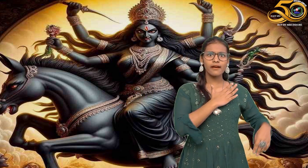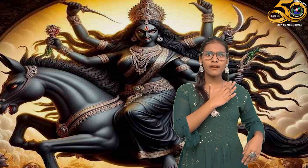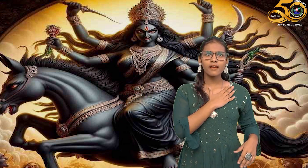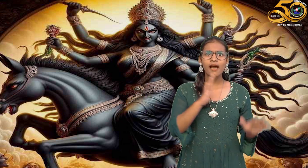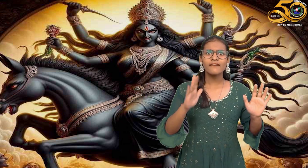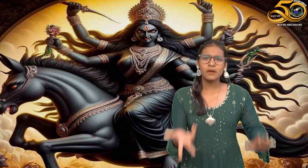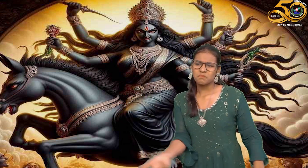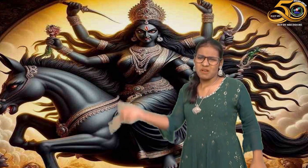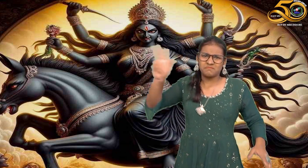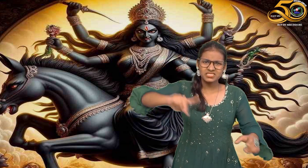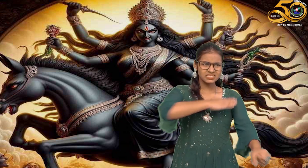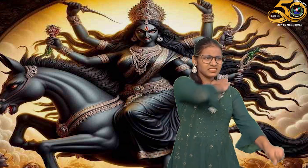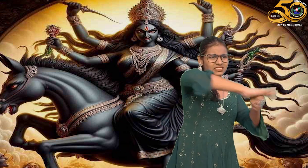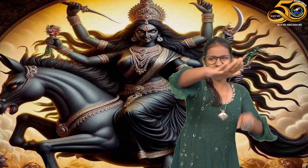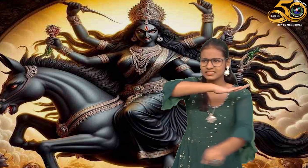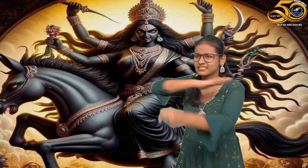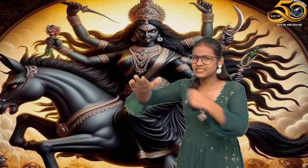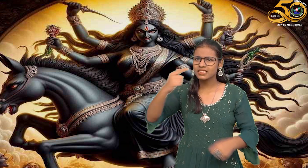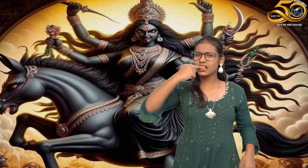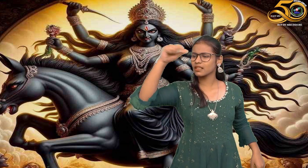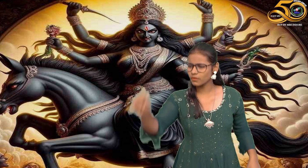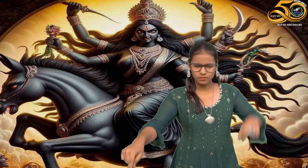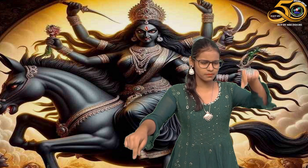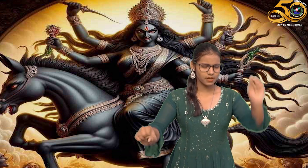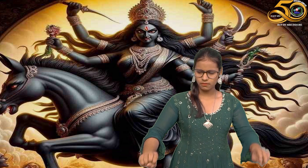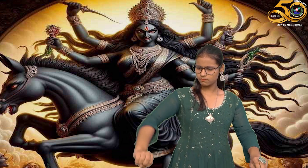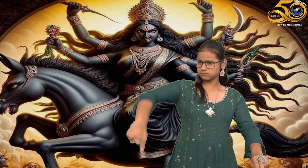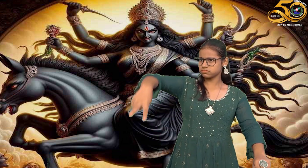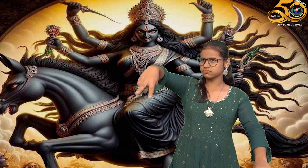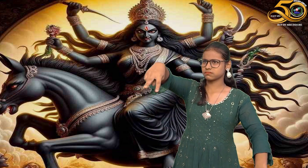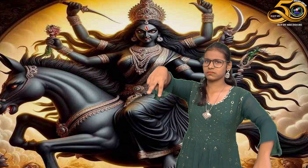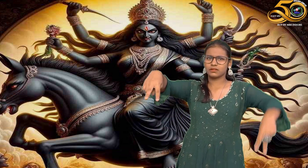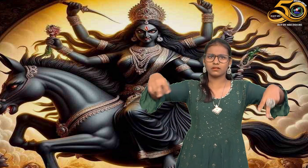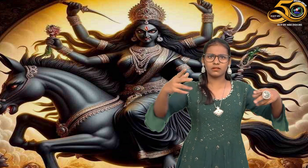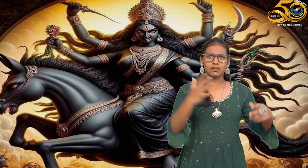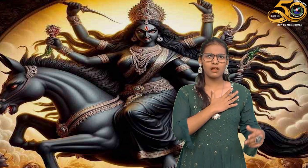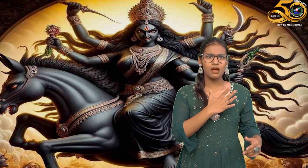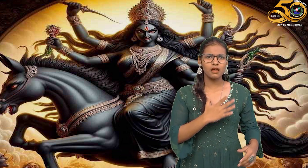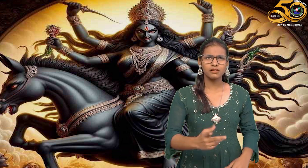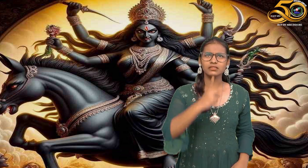महानए असूर का जन्म हो गया ये देखकर मा कालरात्री का क्रोध बढ़ गया